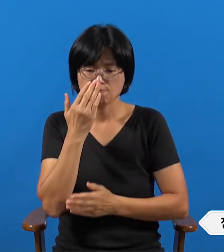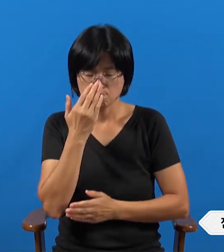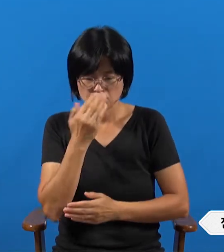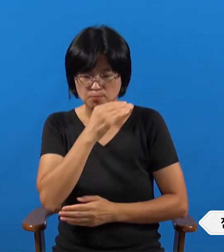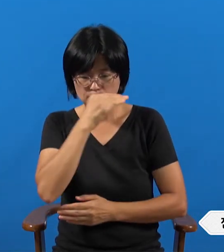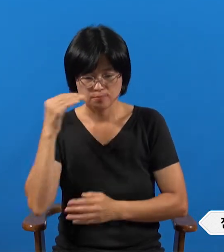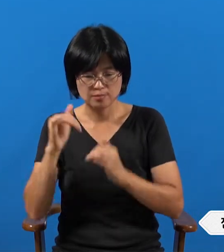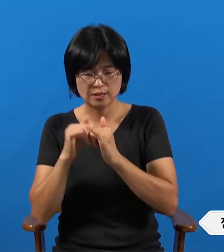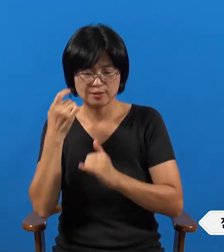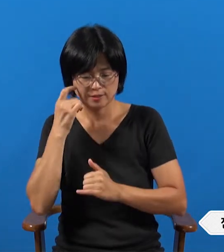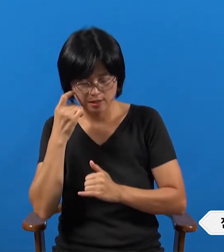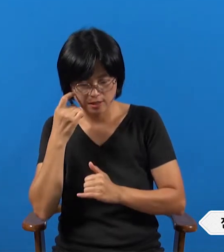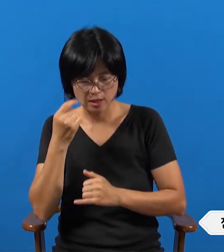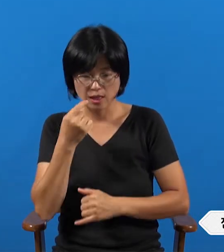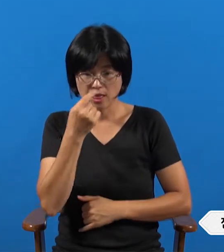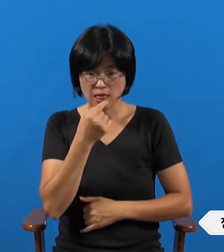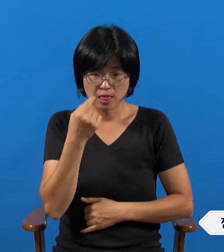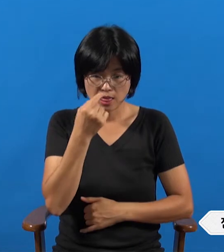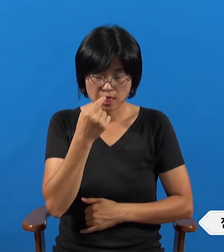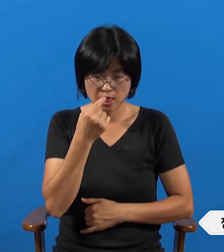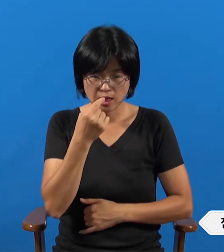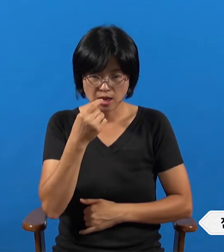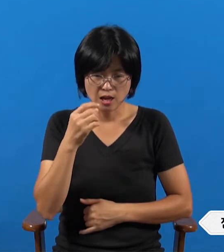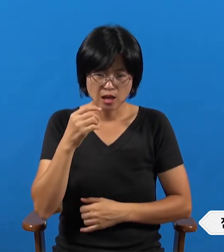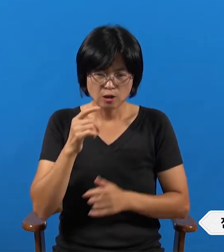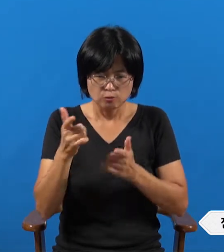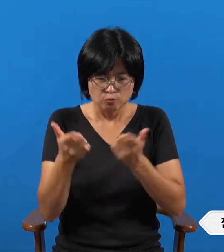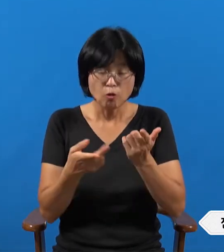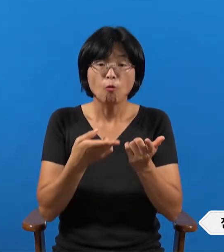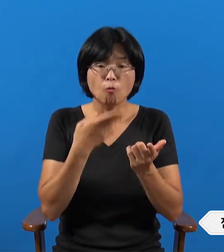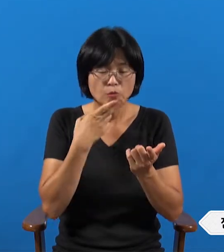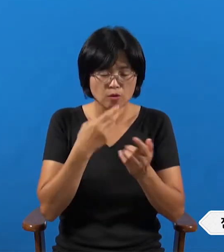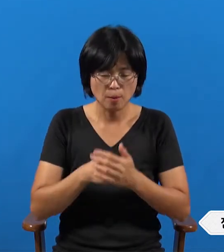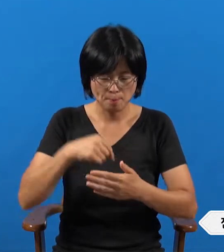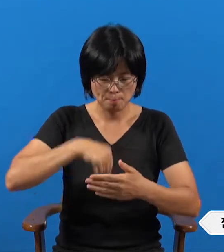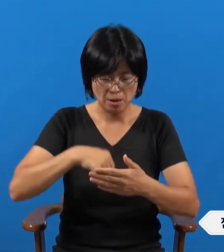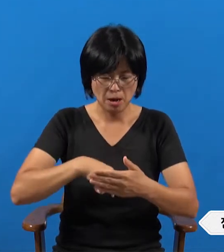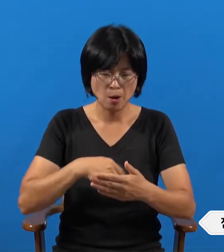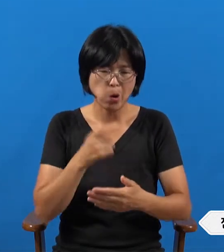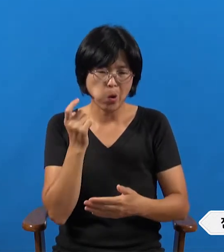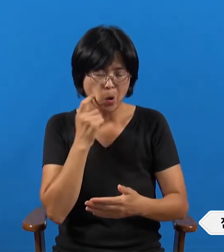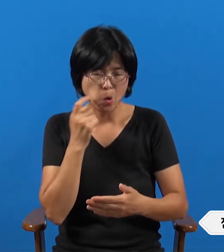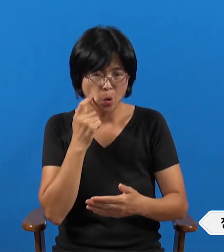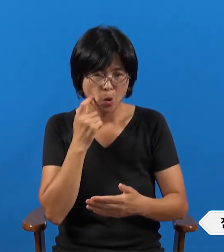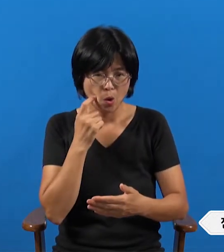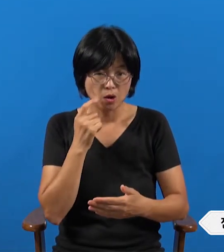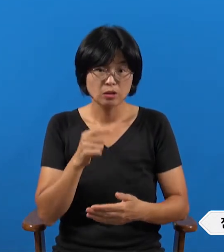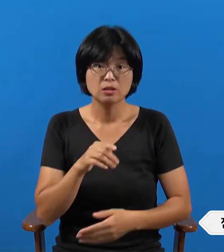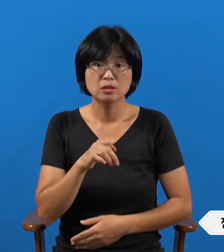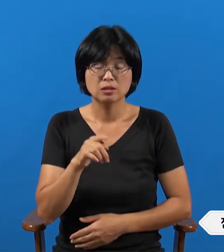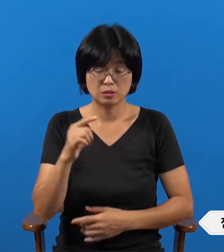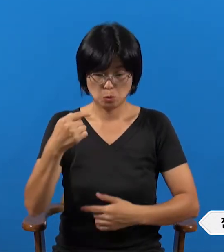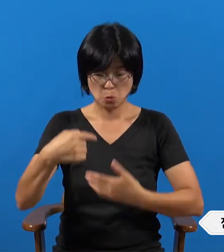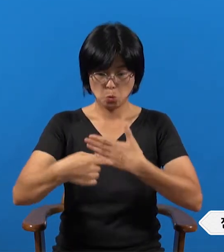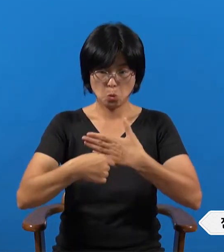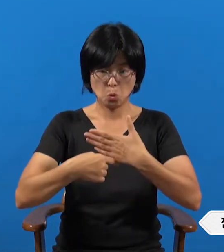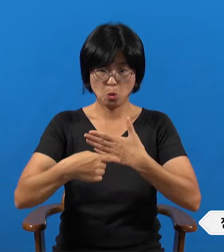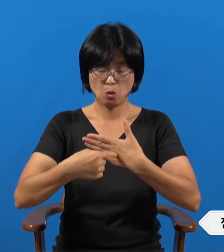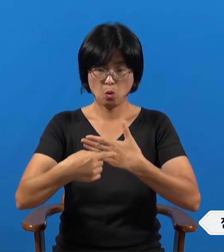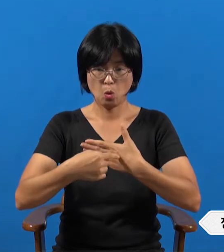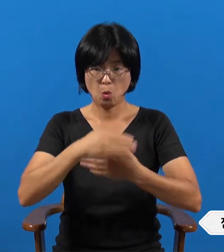스스로 경건하다 생각하며 자기 혀를 재갈 물리지 아니하고 자기 마음을 속이면 이 사람의